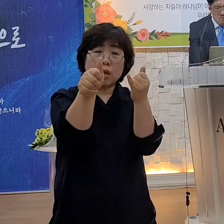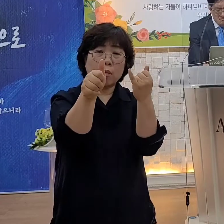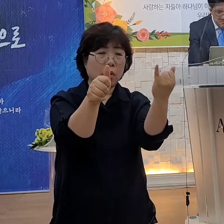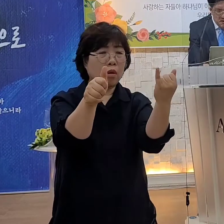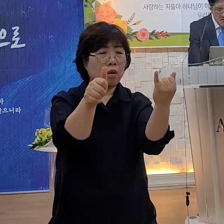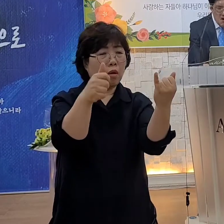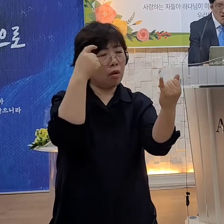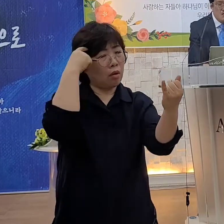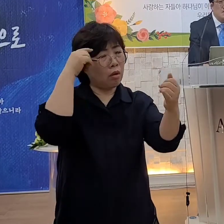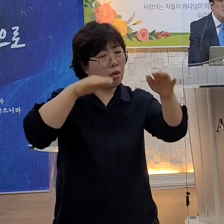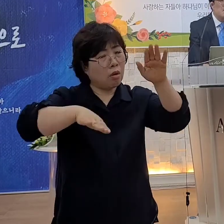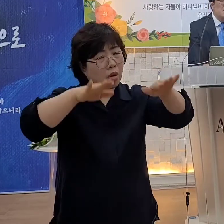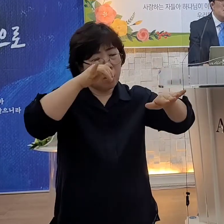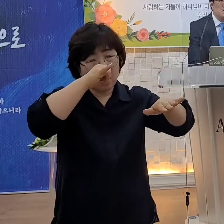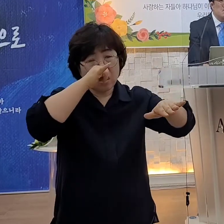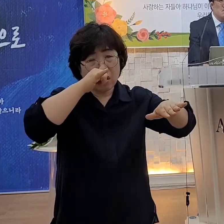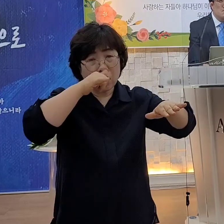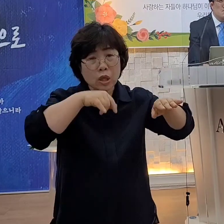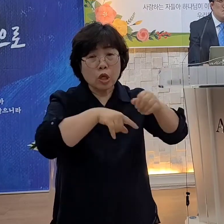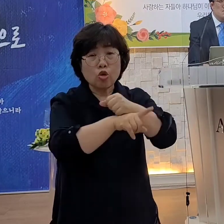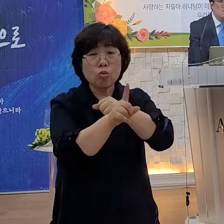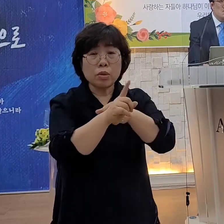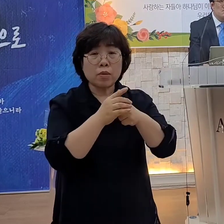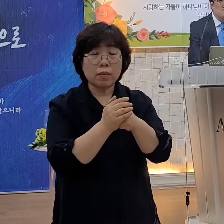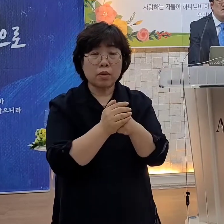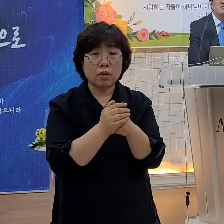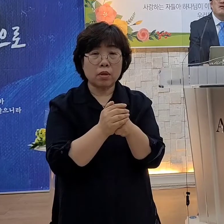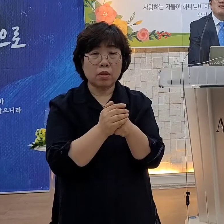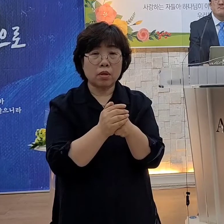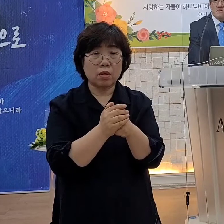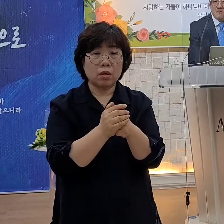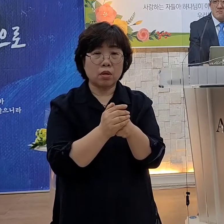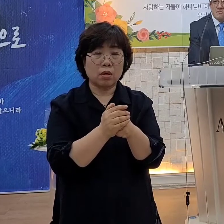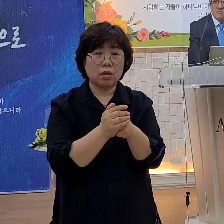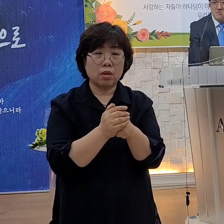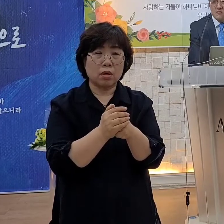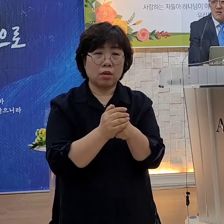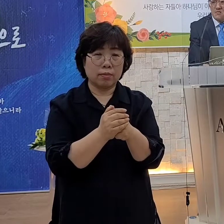안 맞고 불편한가? 서로 듀엣을 하기 때문에. 듀엣 아시죠?